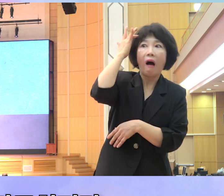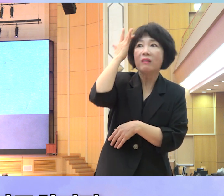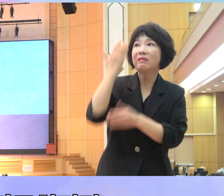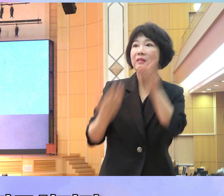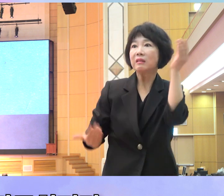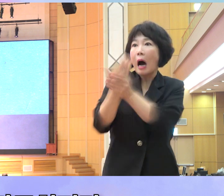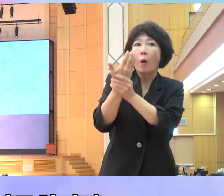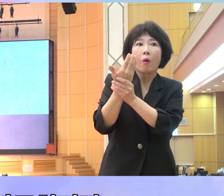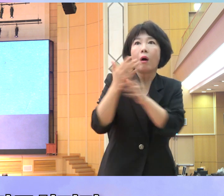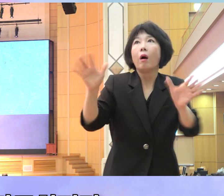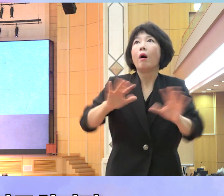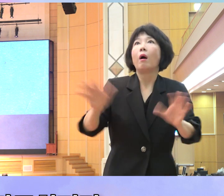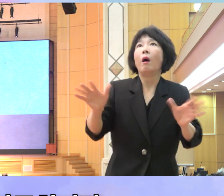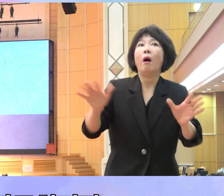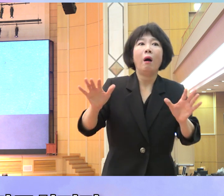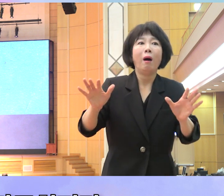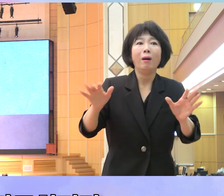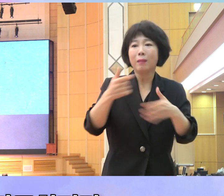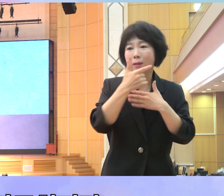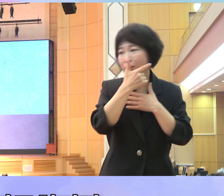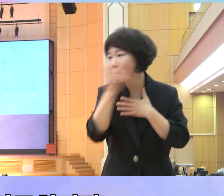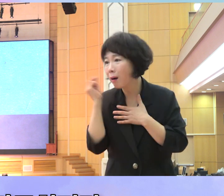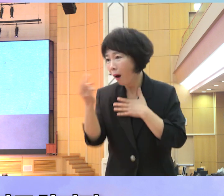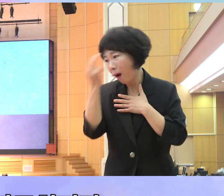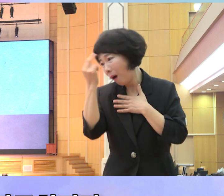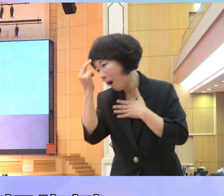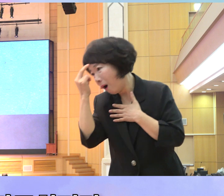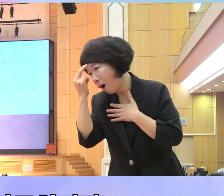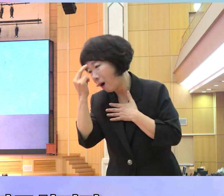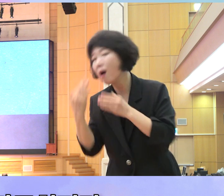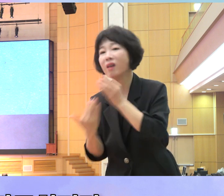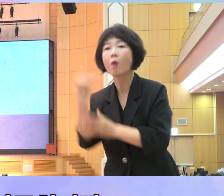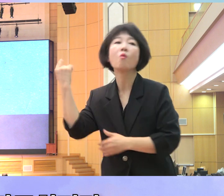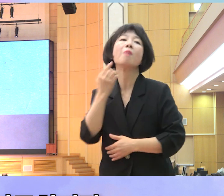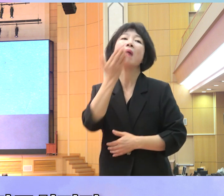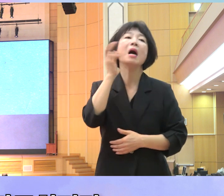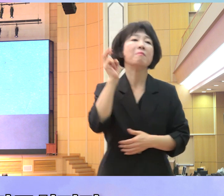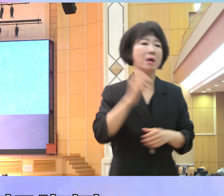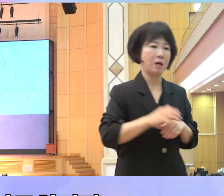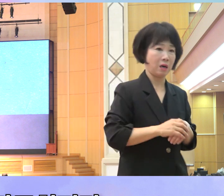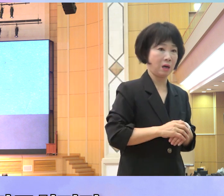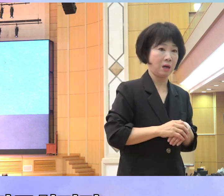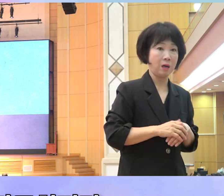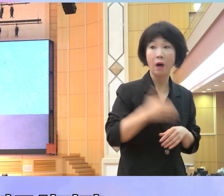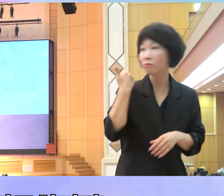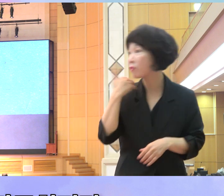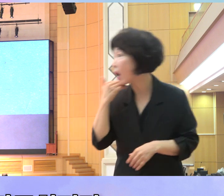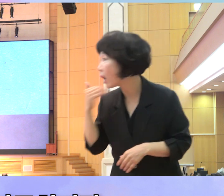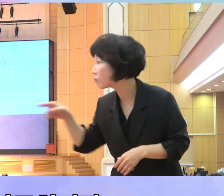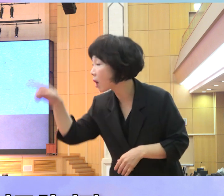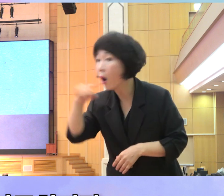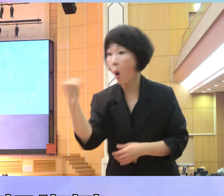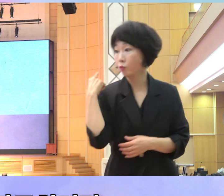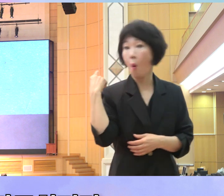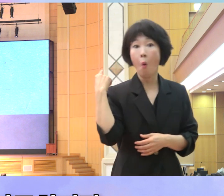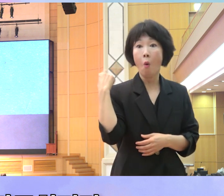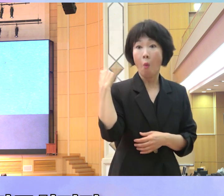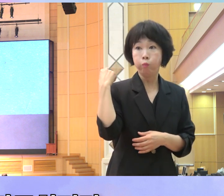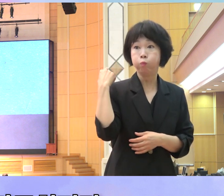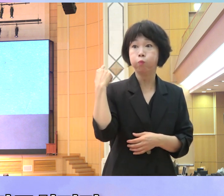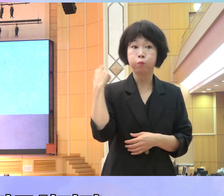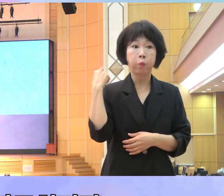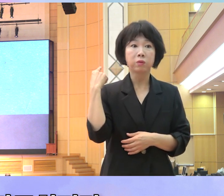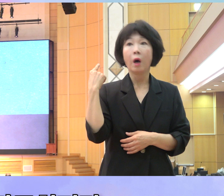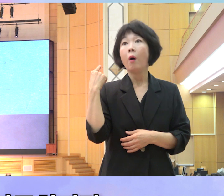내가 힘들어하고 부족해지고 결핍이 생기고, 또 때로는 어떤 사람들은 어저께까지만